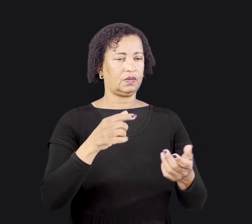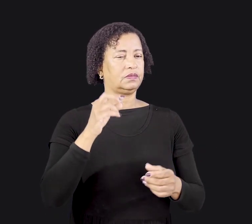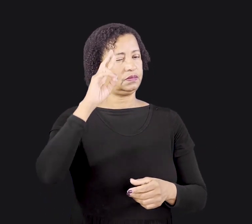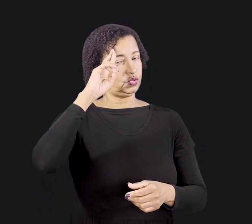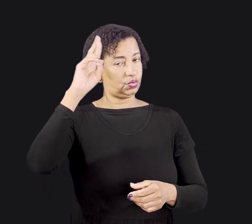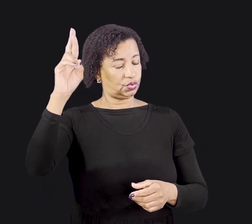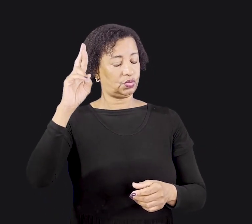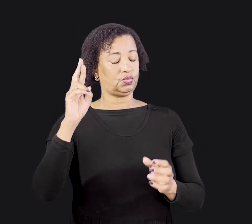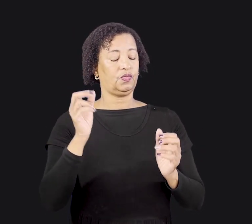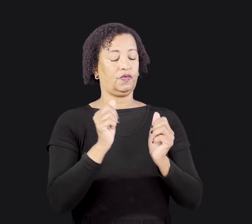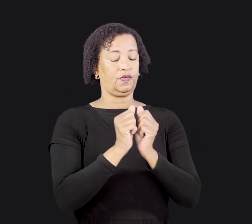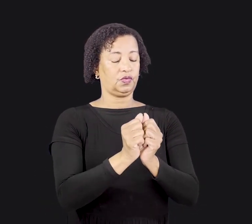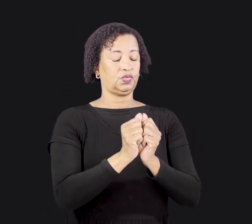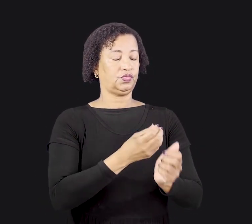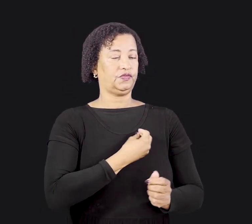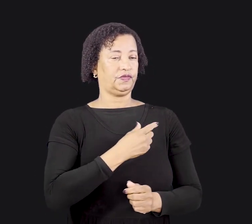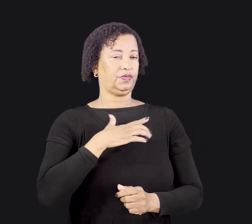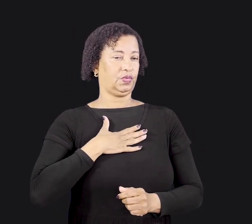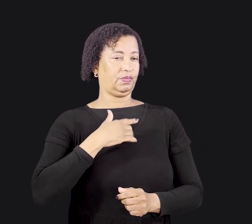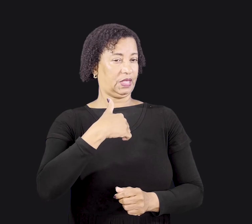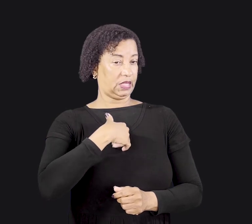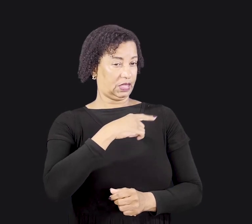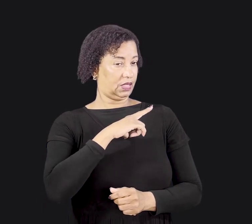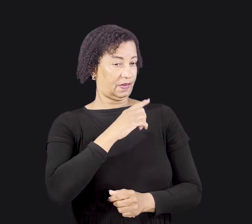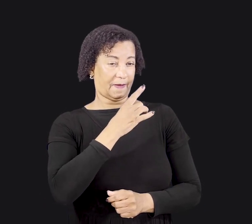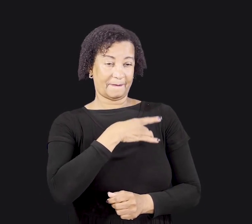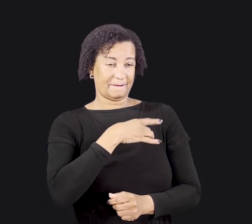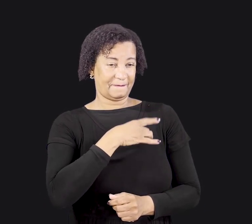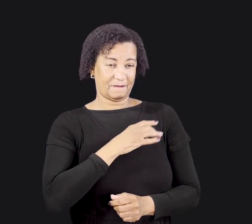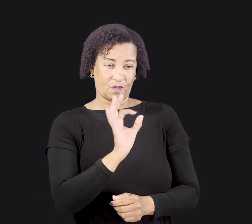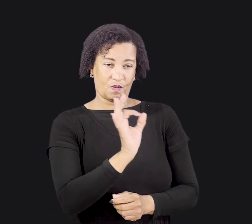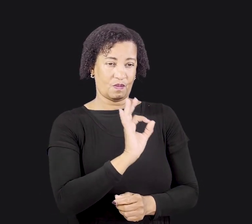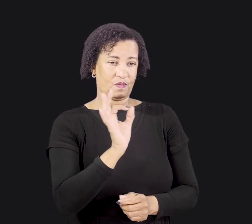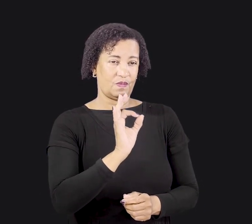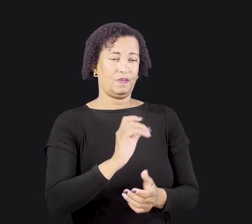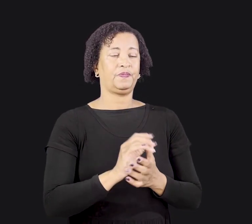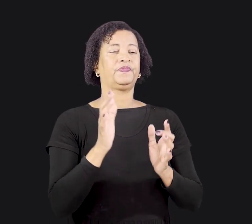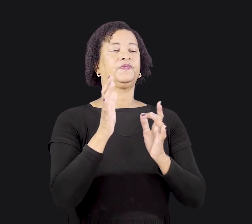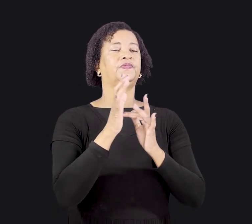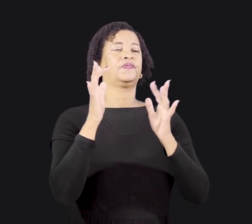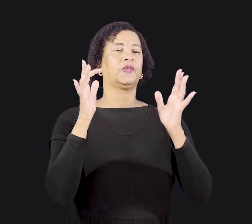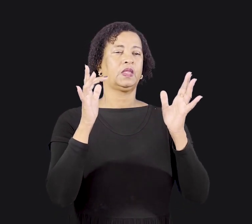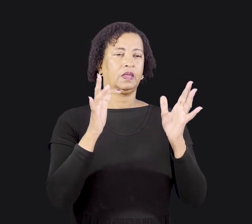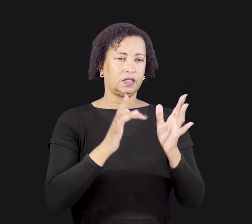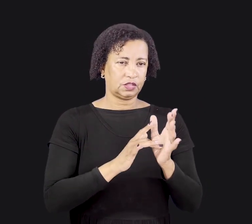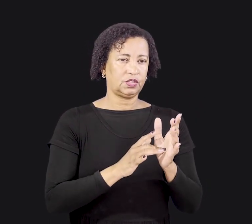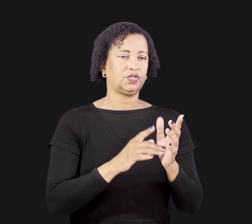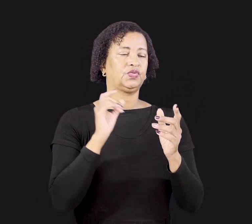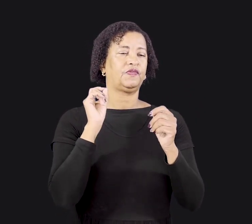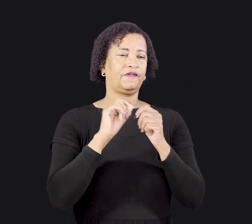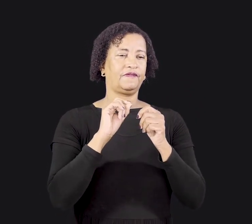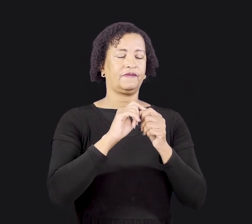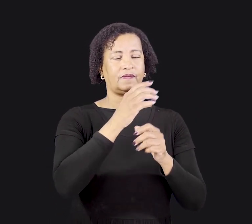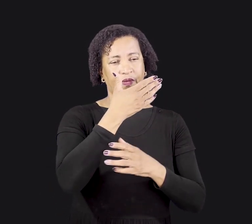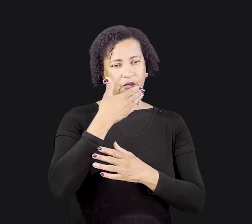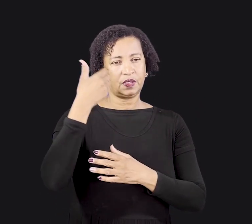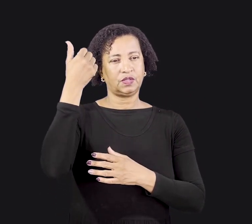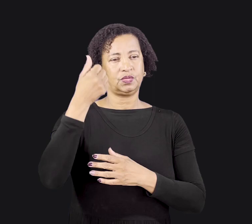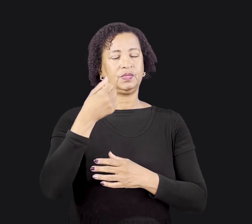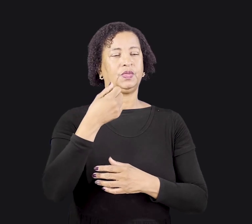comigo e não terei medo de nada. Jesus faz o melhor por você.